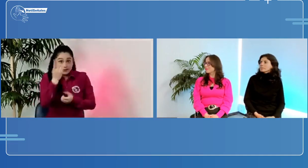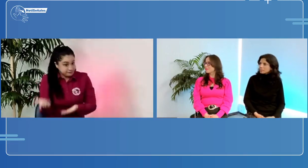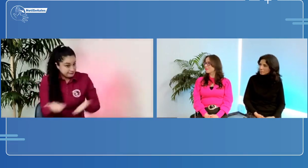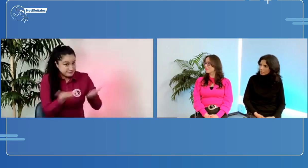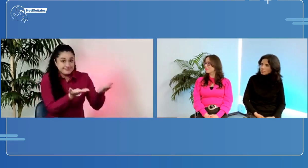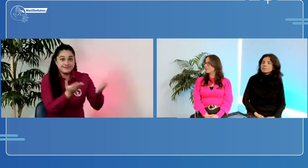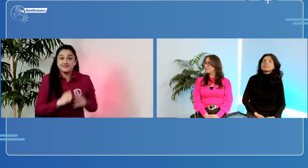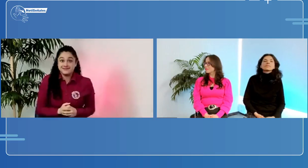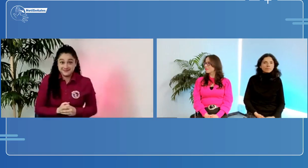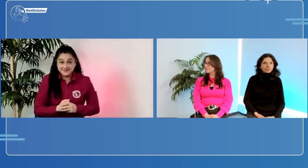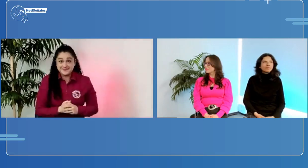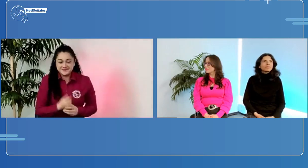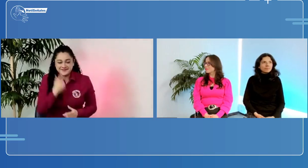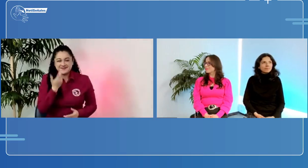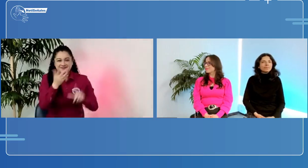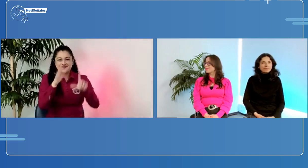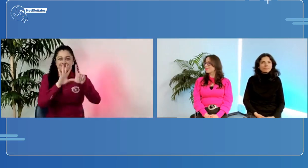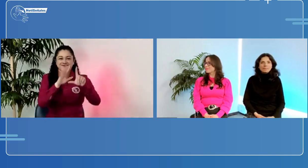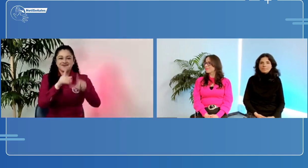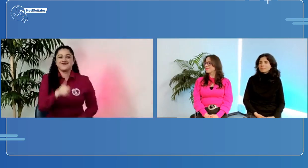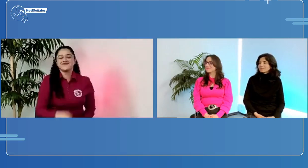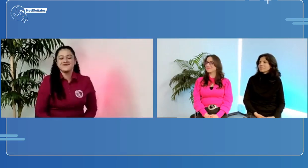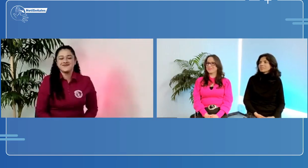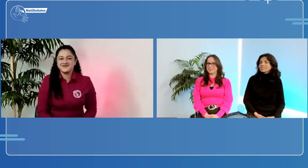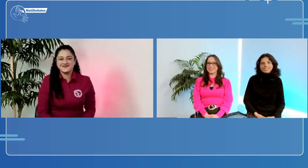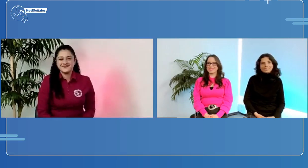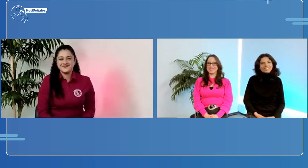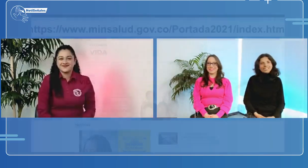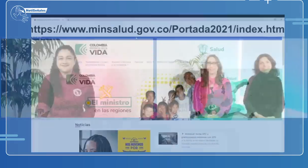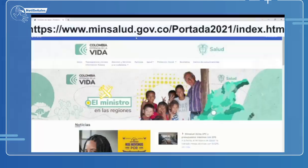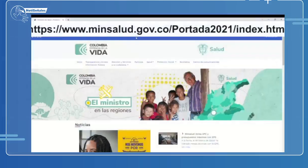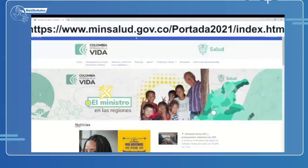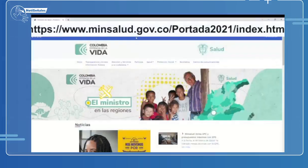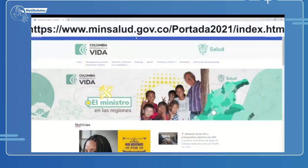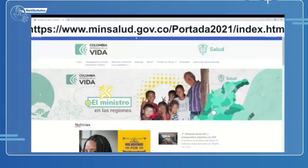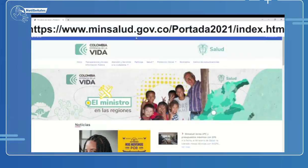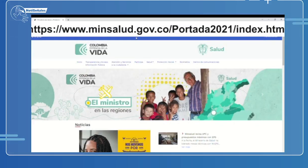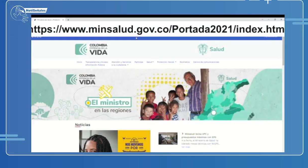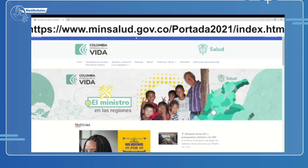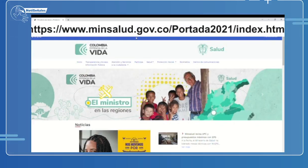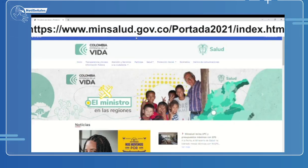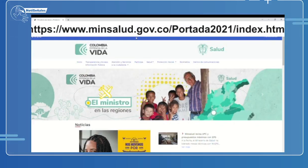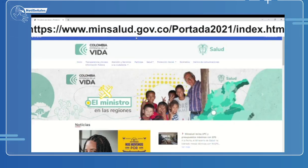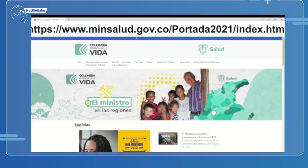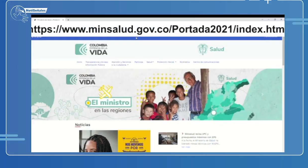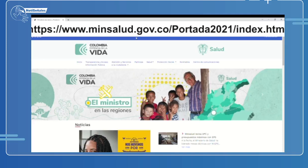Ministerio de Salud. Pues si ustedes bien puedan, pueden, pues ustedes también pueden acceder a esto.